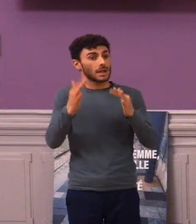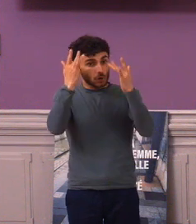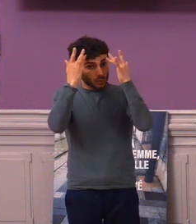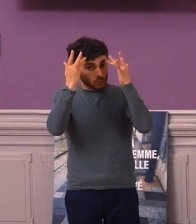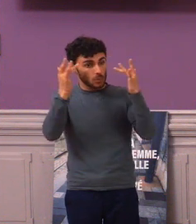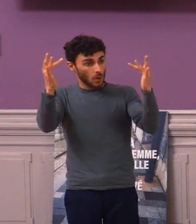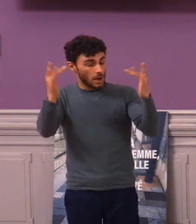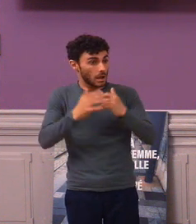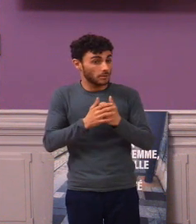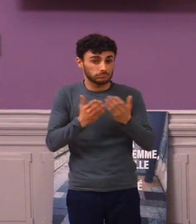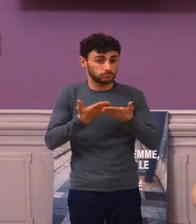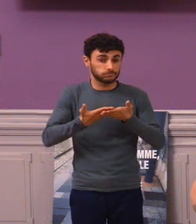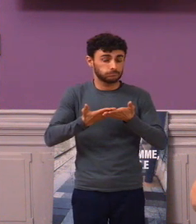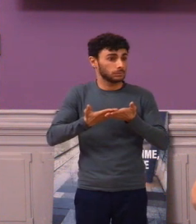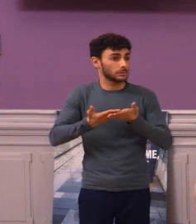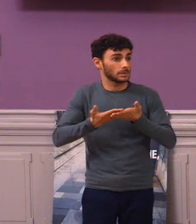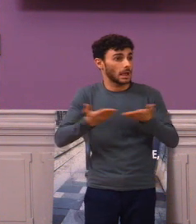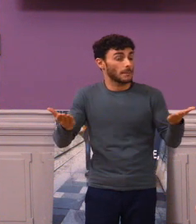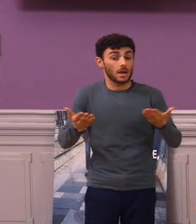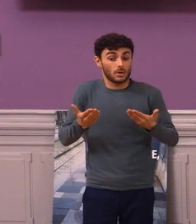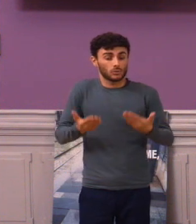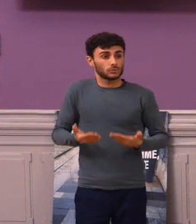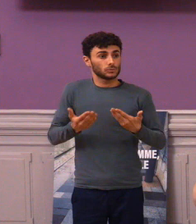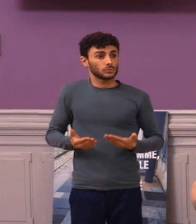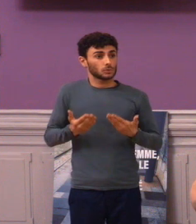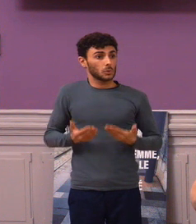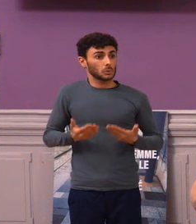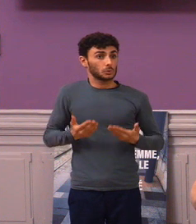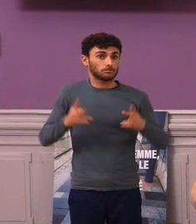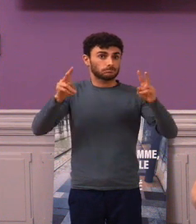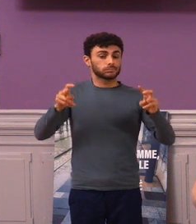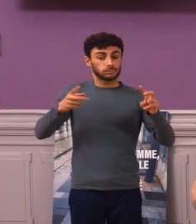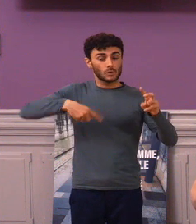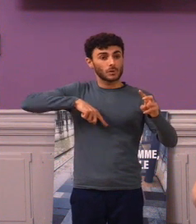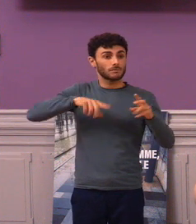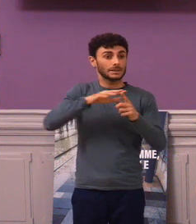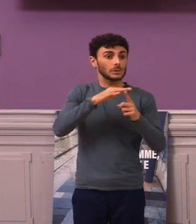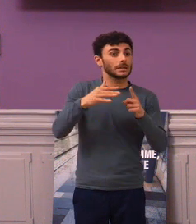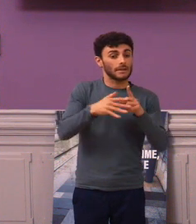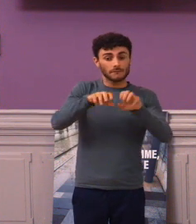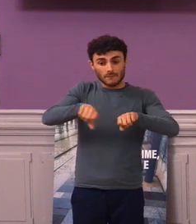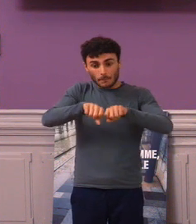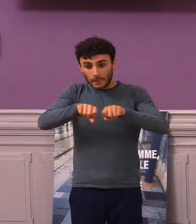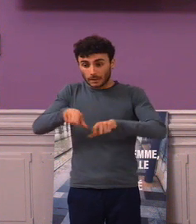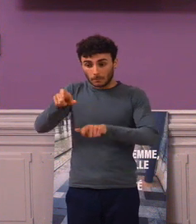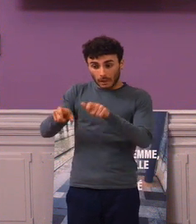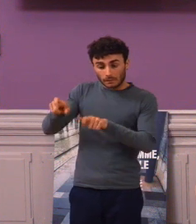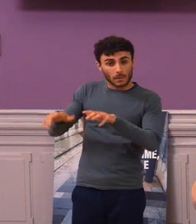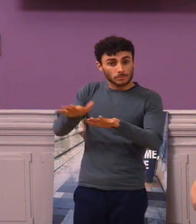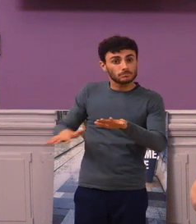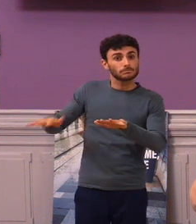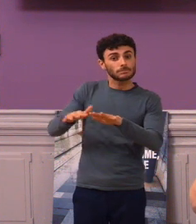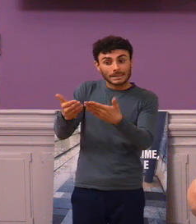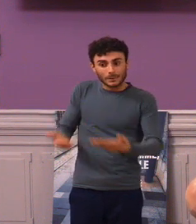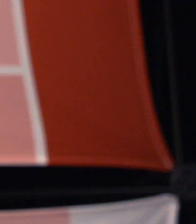en termes culturel c'est très simple aujourd'hui on a on a fabriqué une génération de personnes handicapées qui sont qui sont très